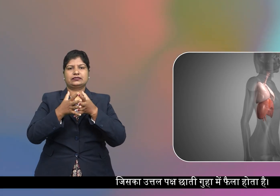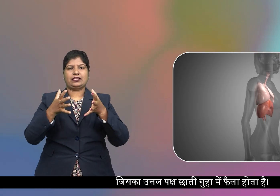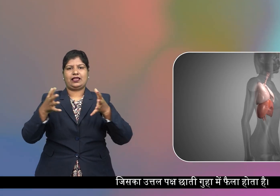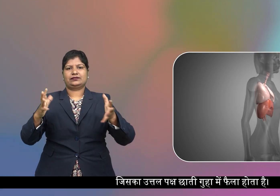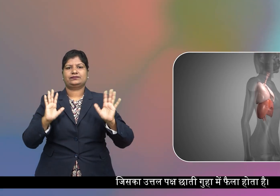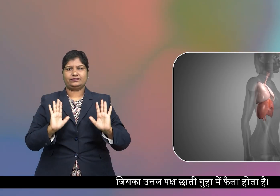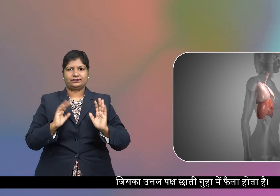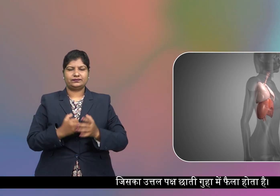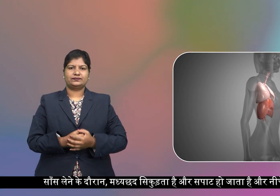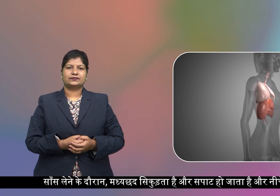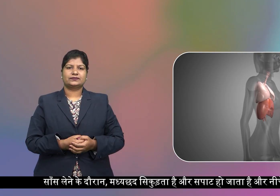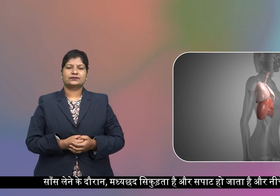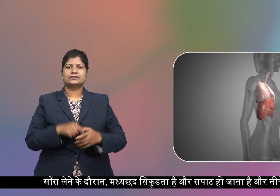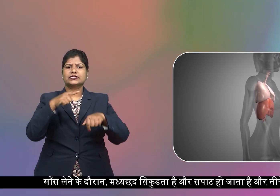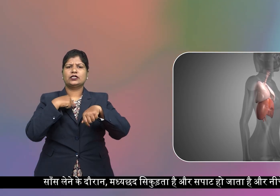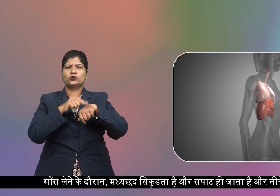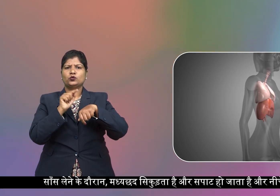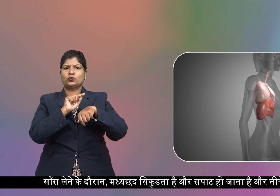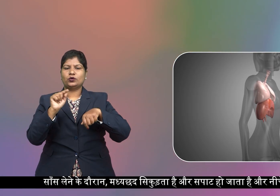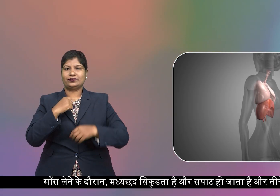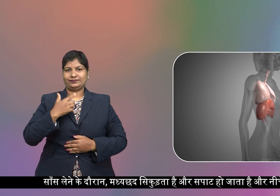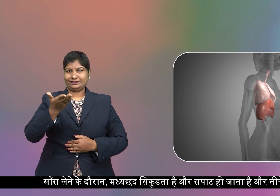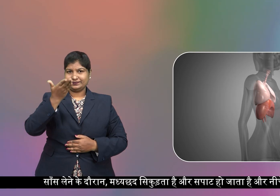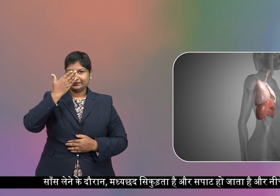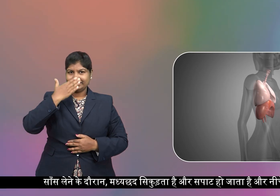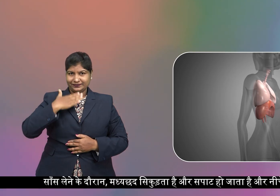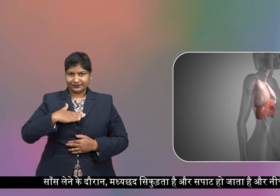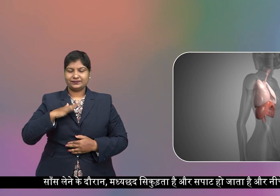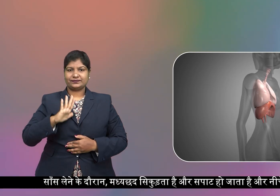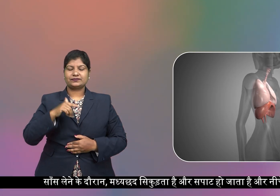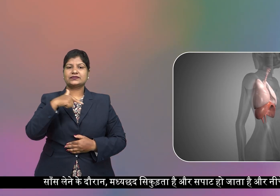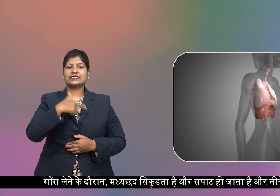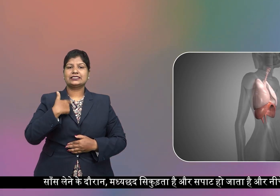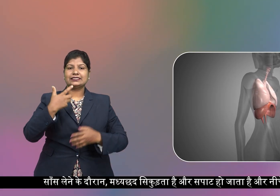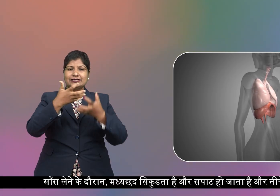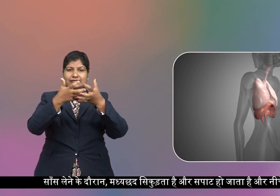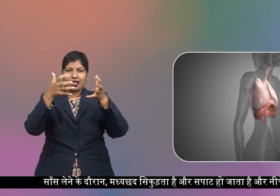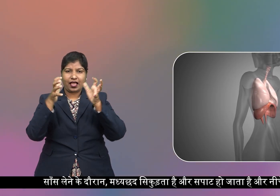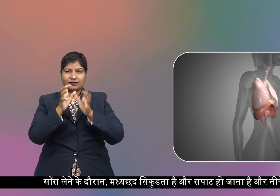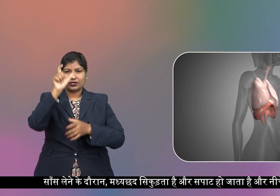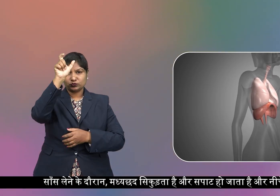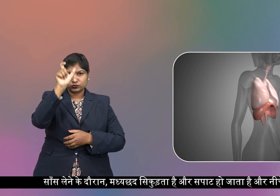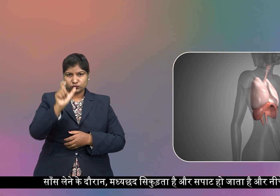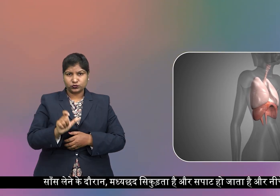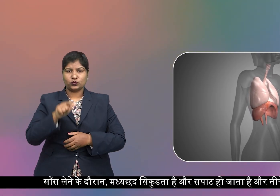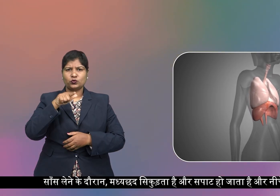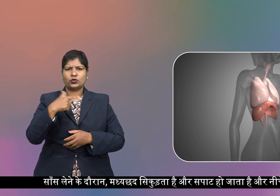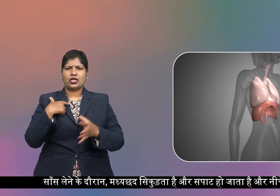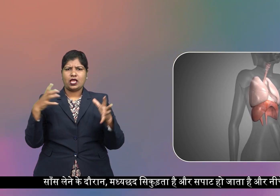है। सांस लेने के दौरान मध्य छद सिकुड़ता है और सपाट